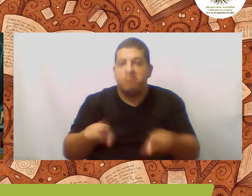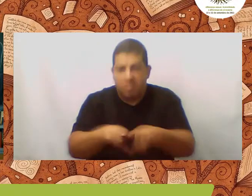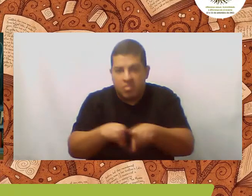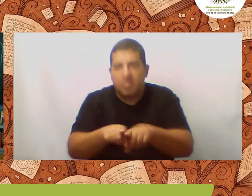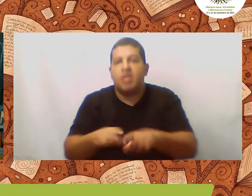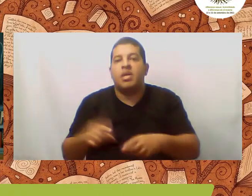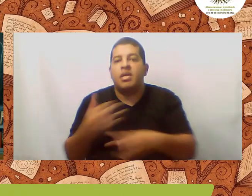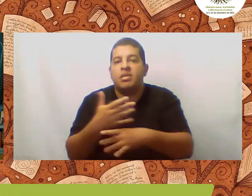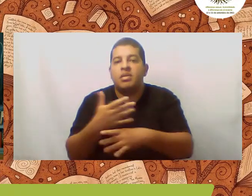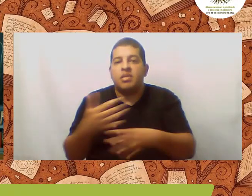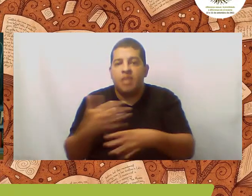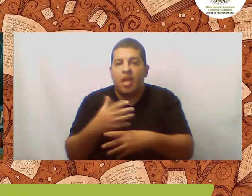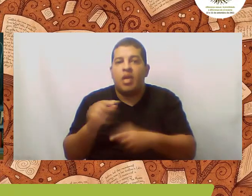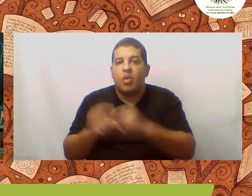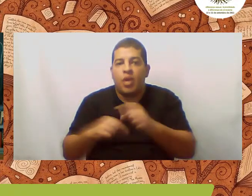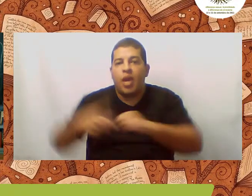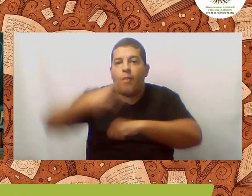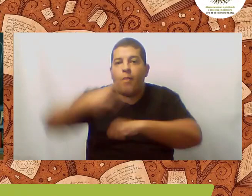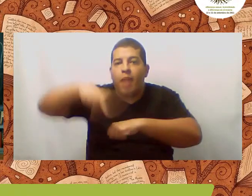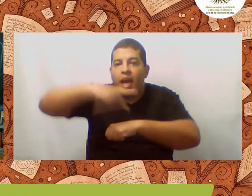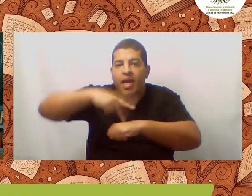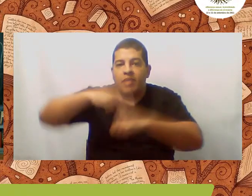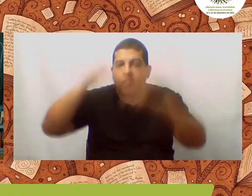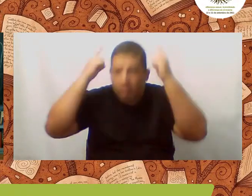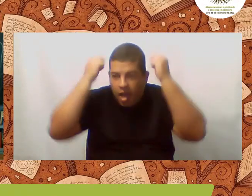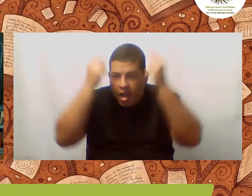era uma teoria dos gêneros